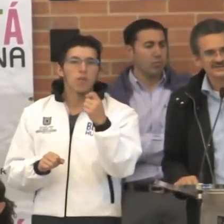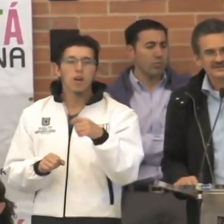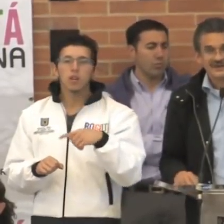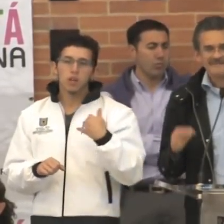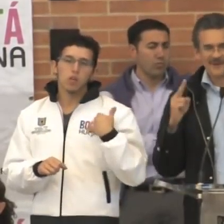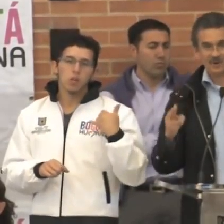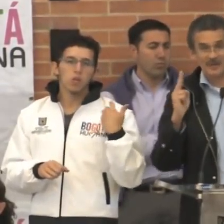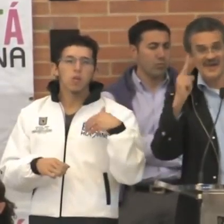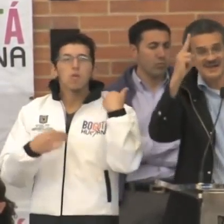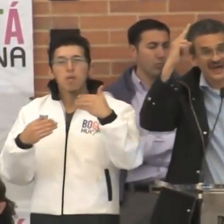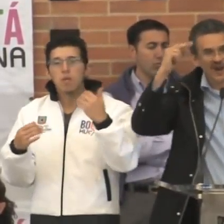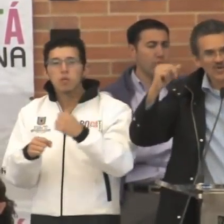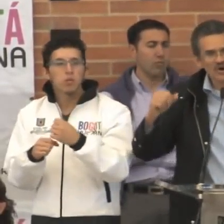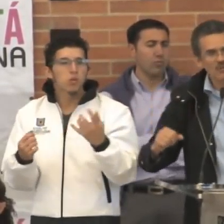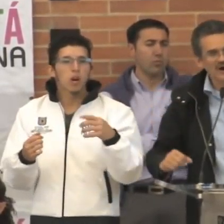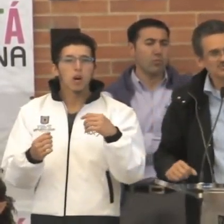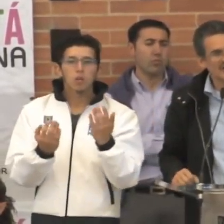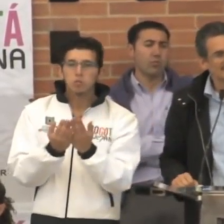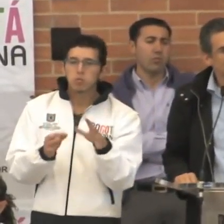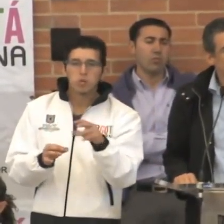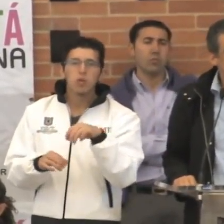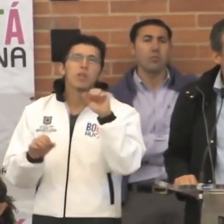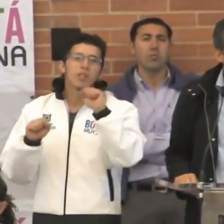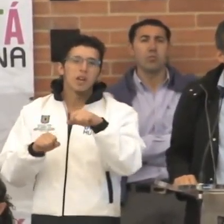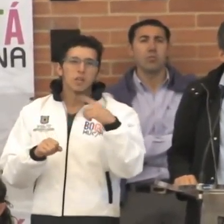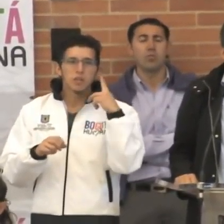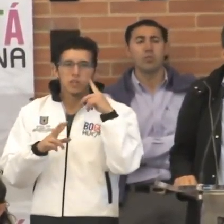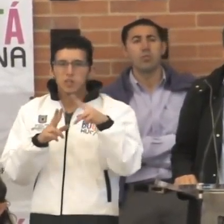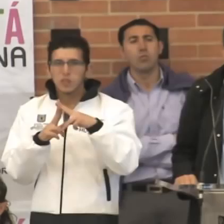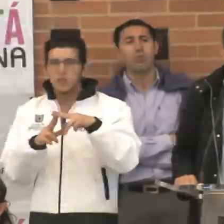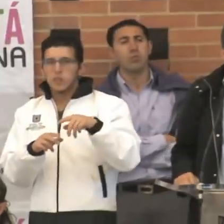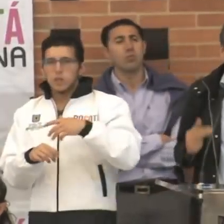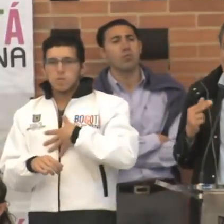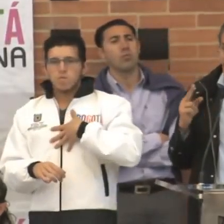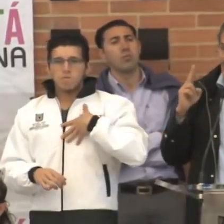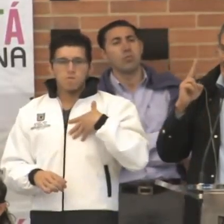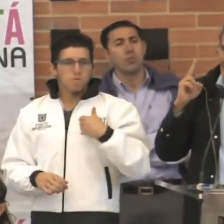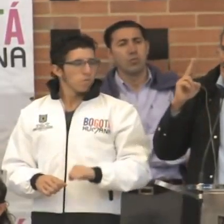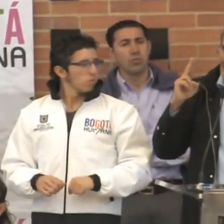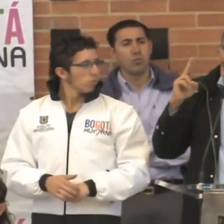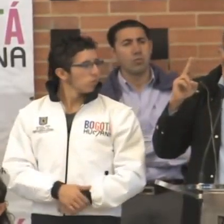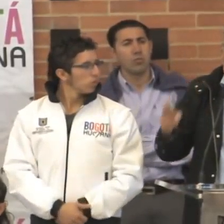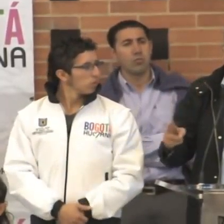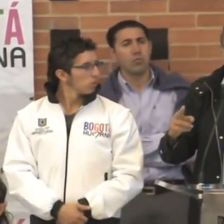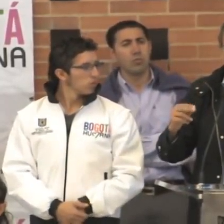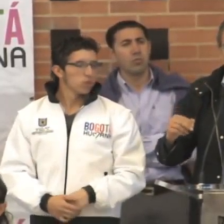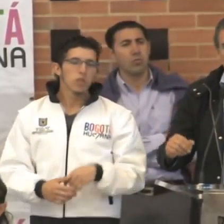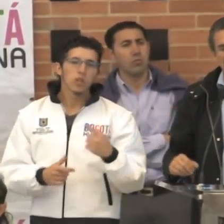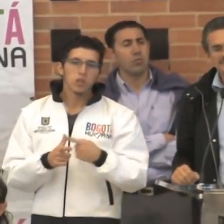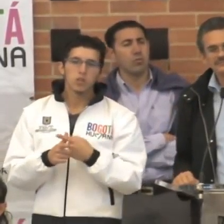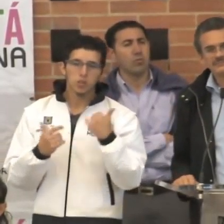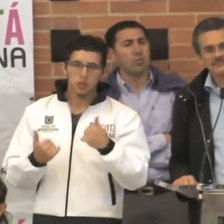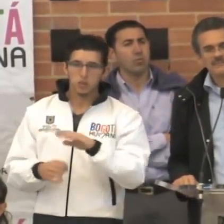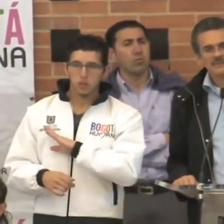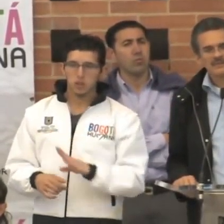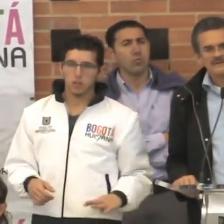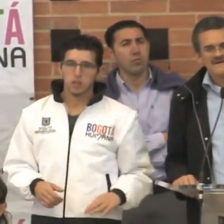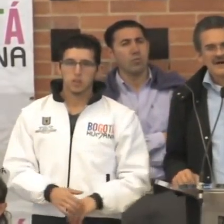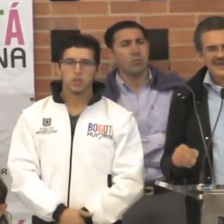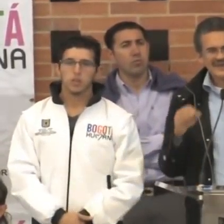jóvenes, pero también está el odio como causa. Por eso esta alcaldía